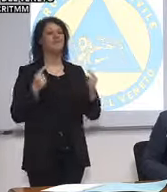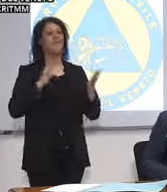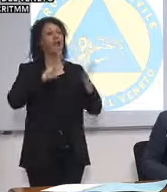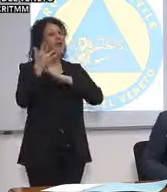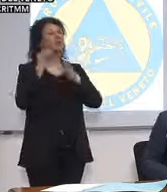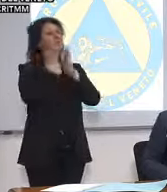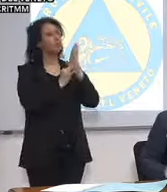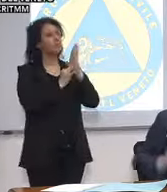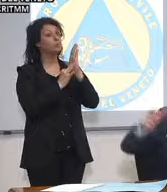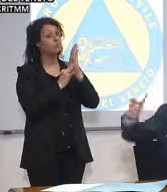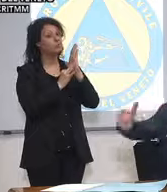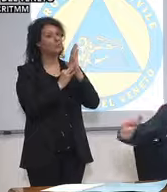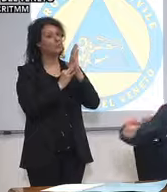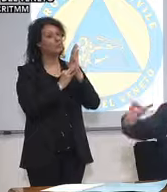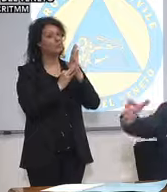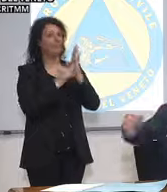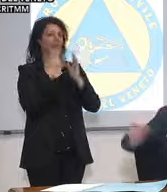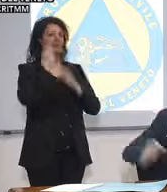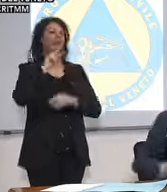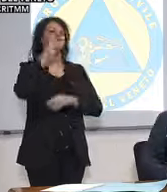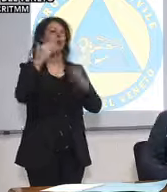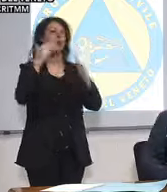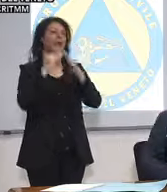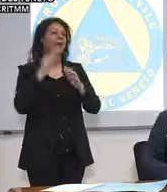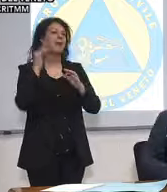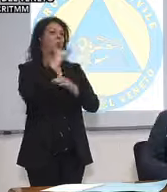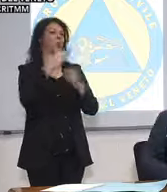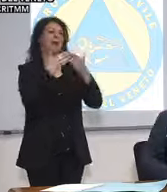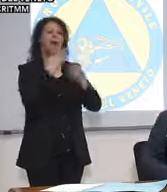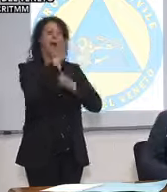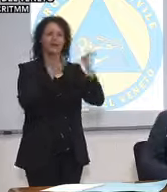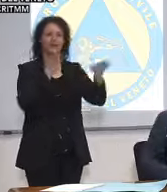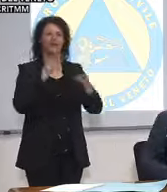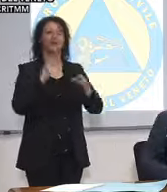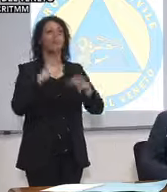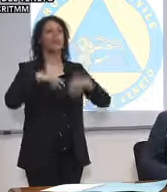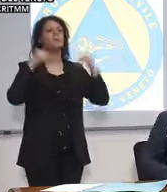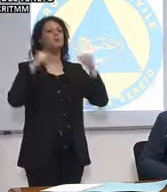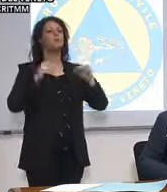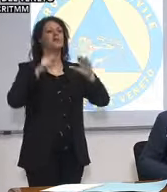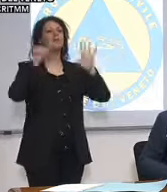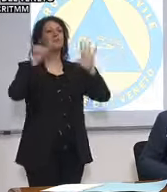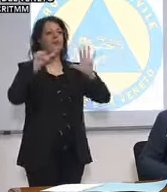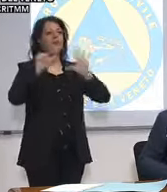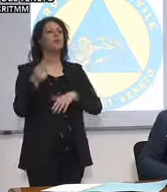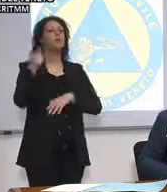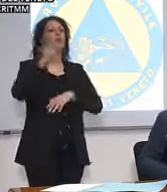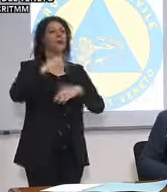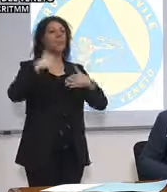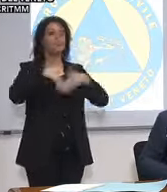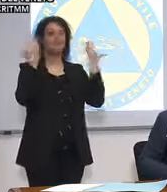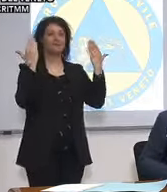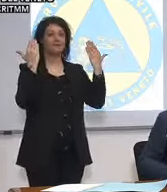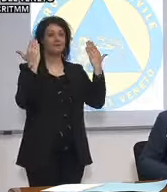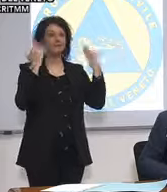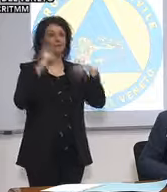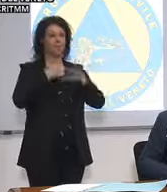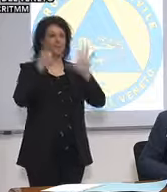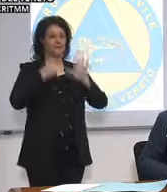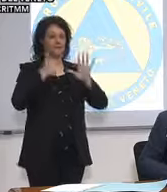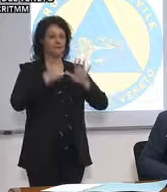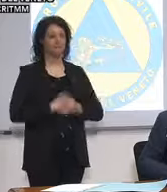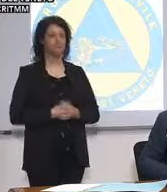alle altre disposizioni, quindi quella della seconda casa delle imbarcazioni, dalle 6 di domani mattina. Di dare atto